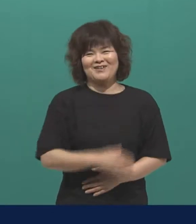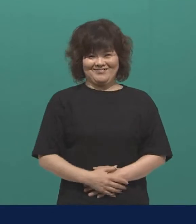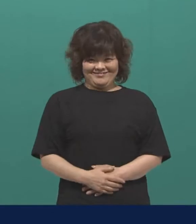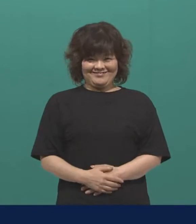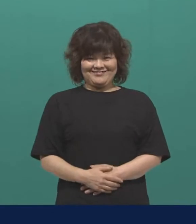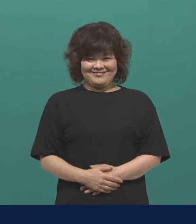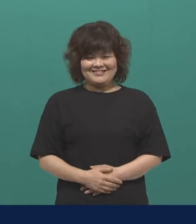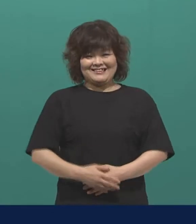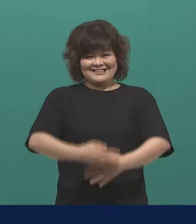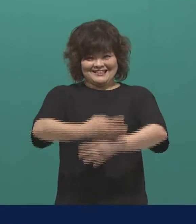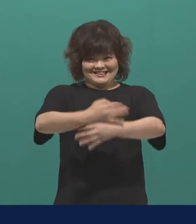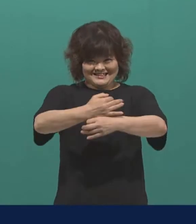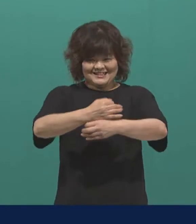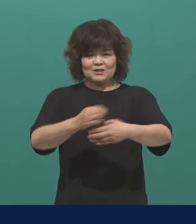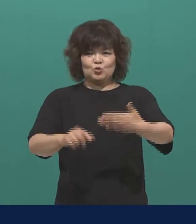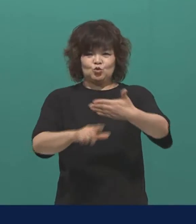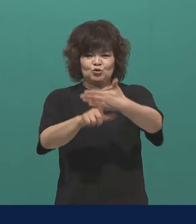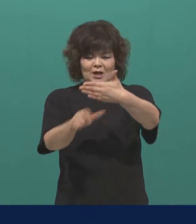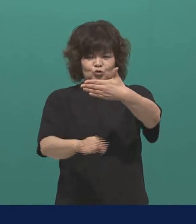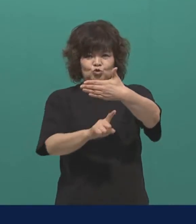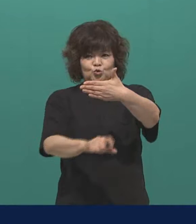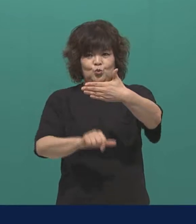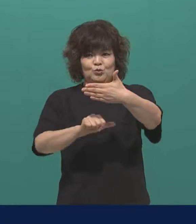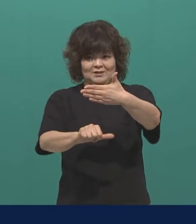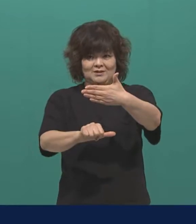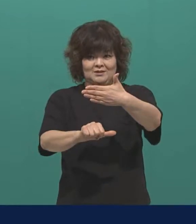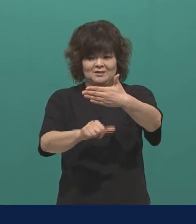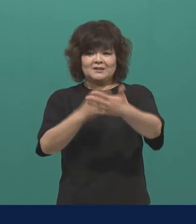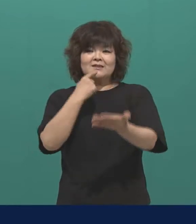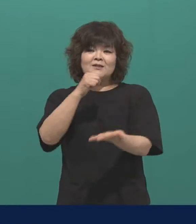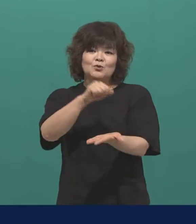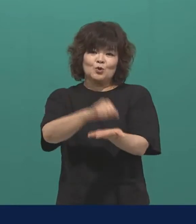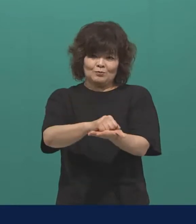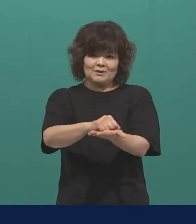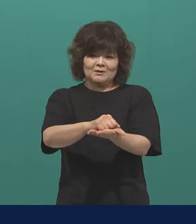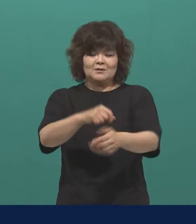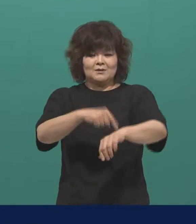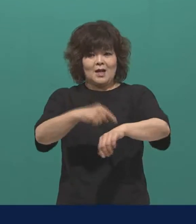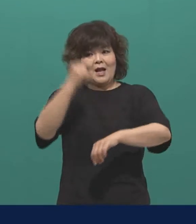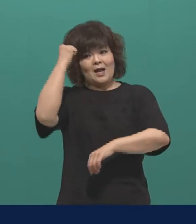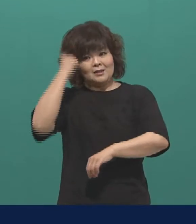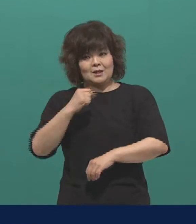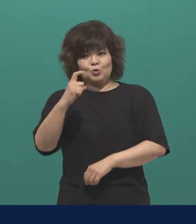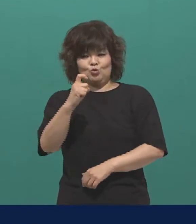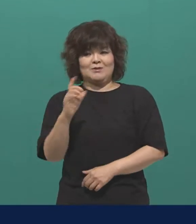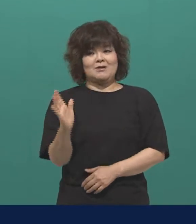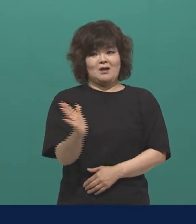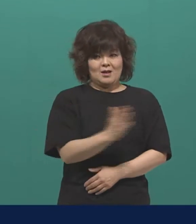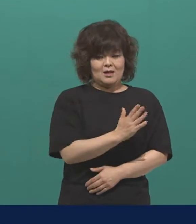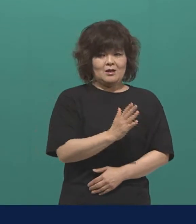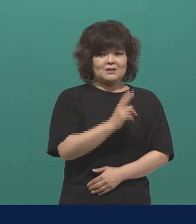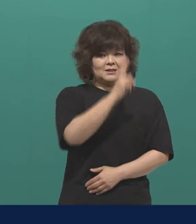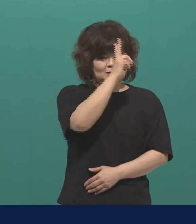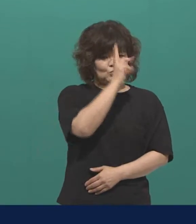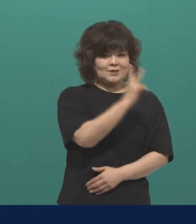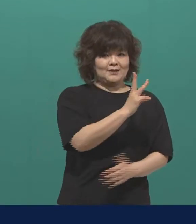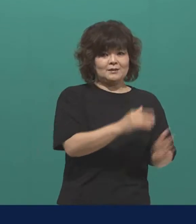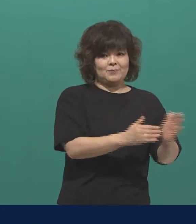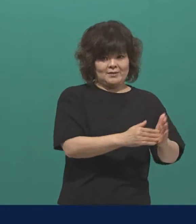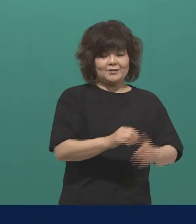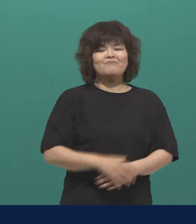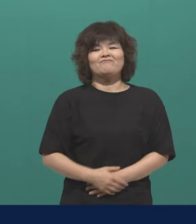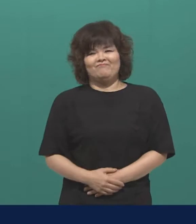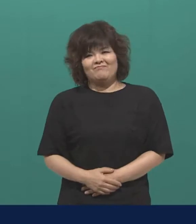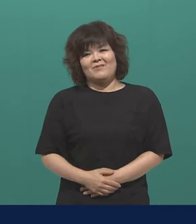をお待ちしています。日時は9月15日日曜日、朝10時から昼3